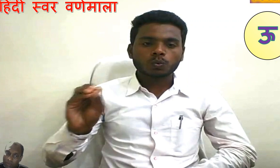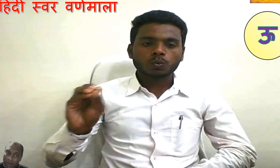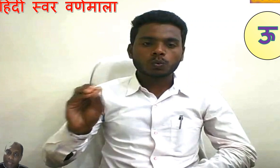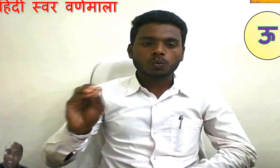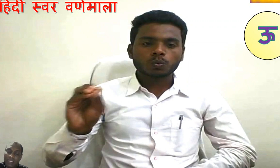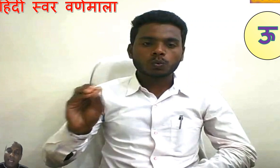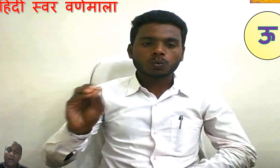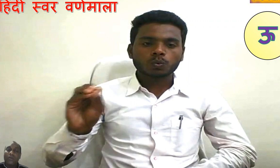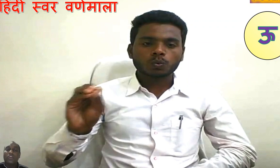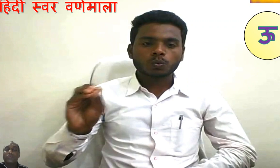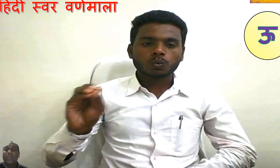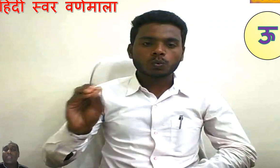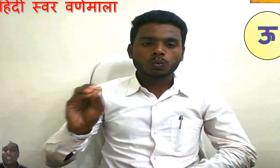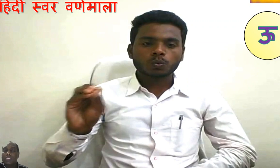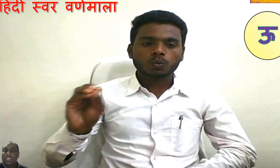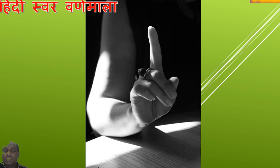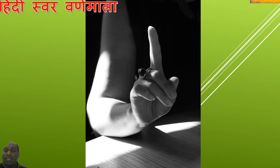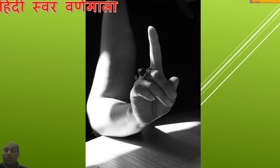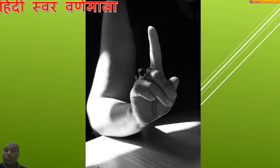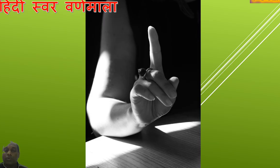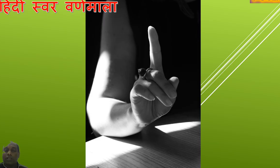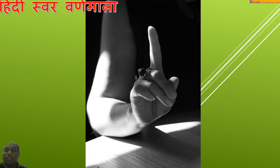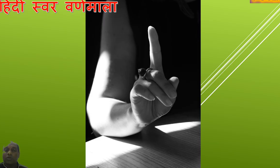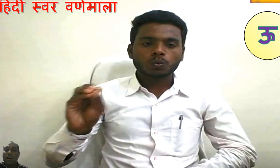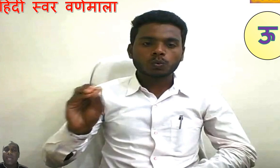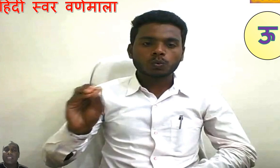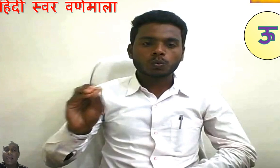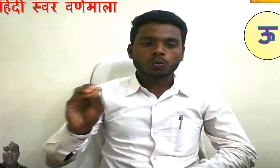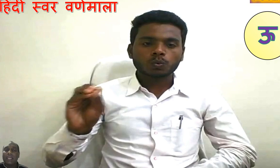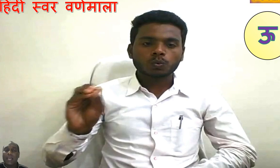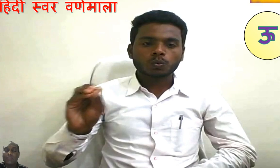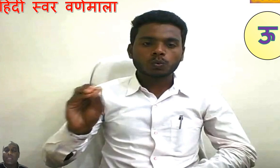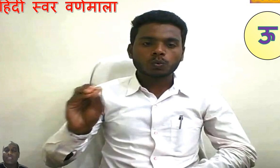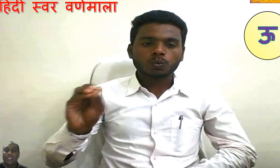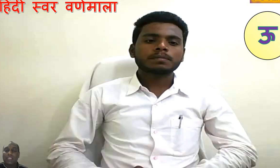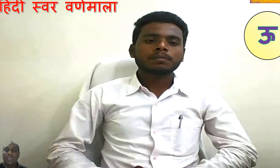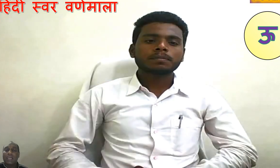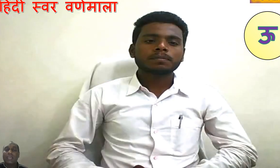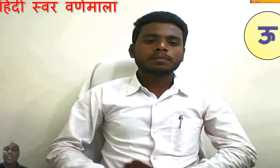की औ लाए जायेगा यह आप देख सकते हैं